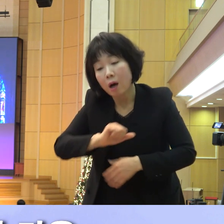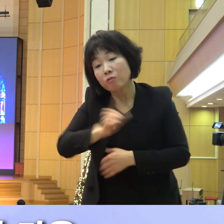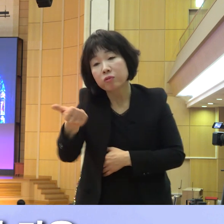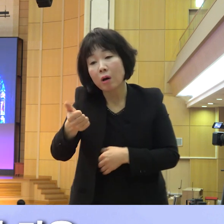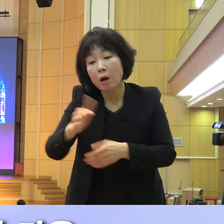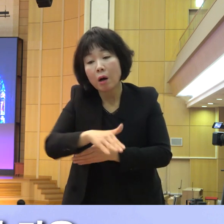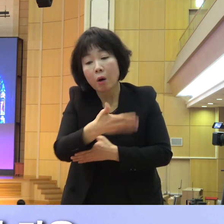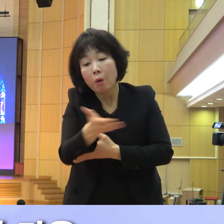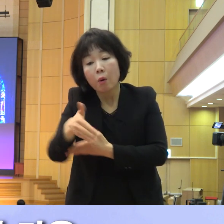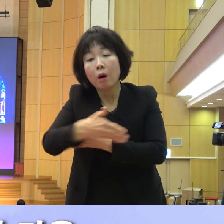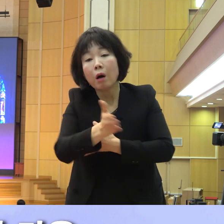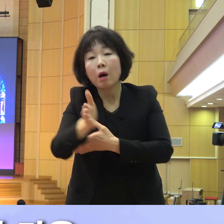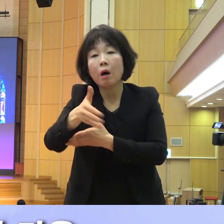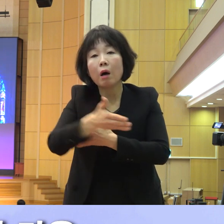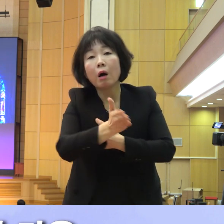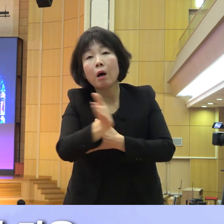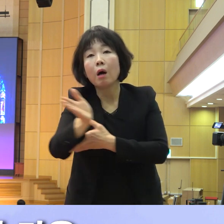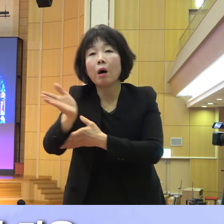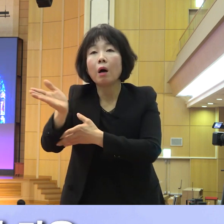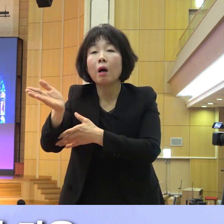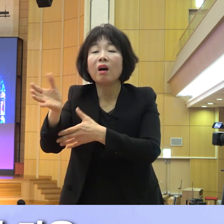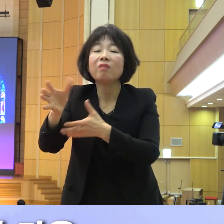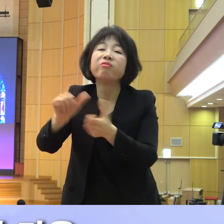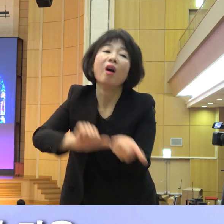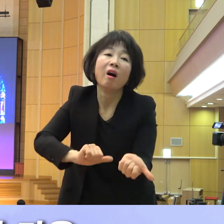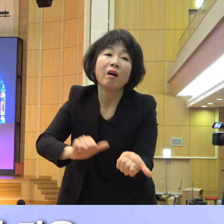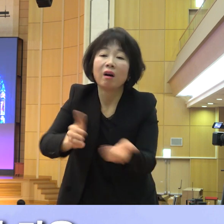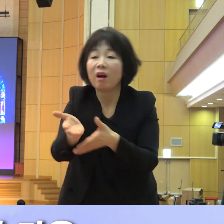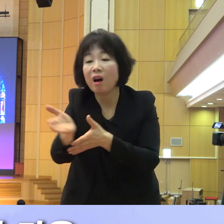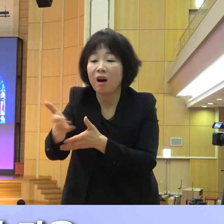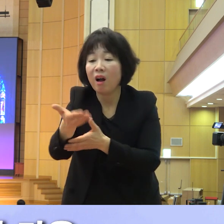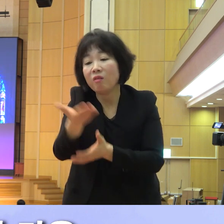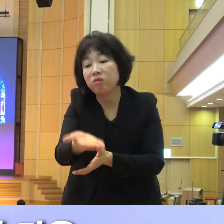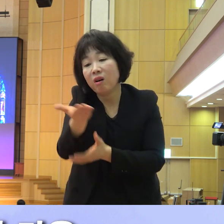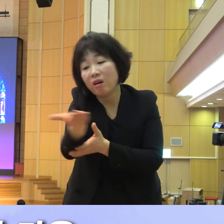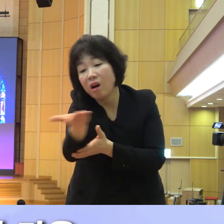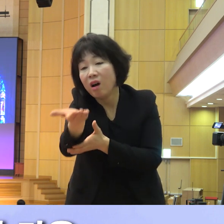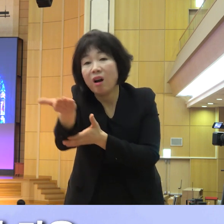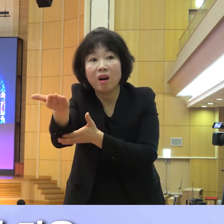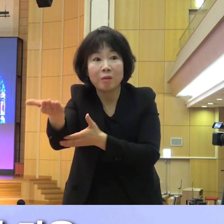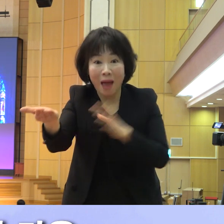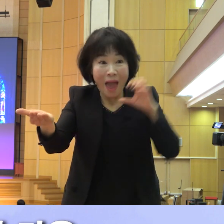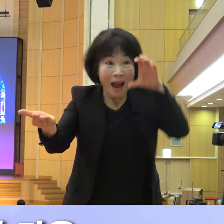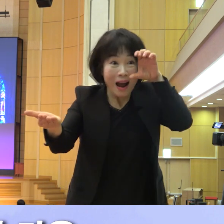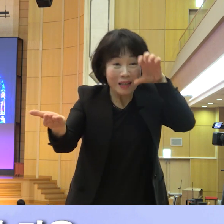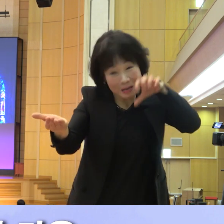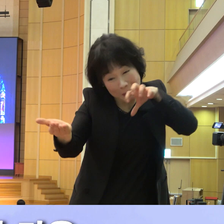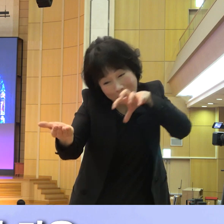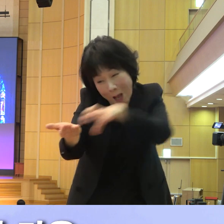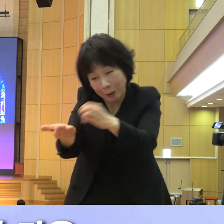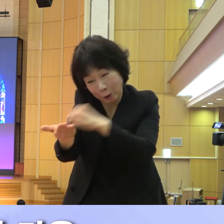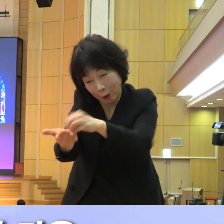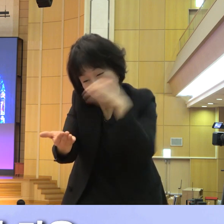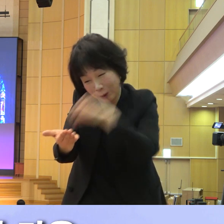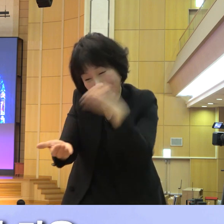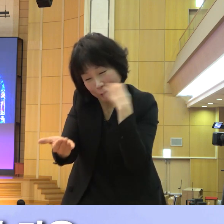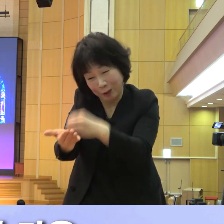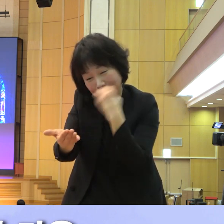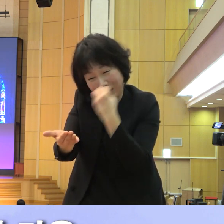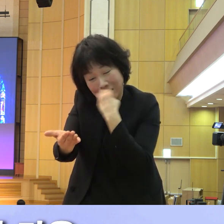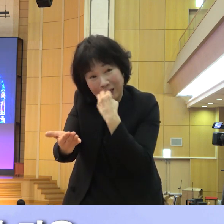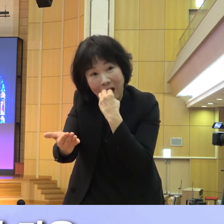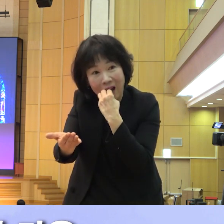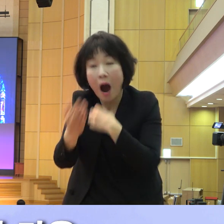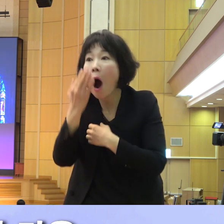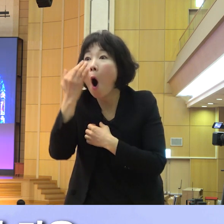몰려들어서 그 가시 물고기 몸을 다 뜯어먹으면서 성장해서 바다로